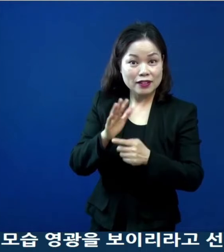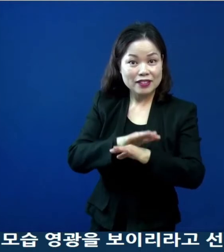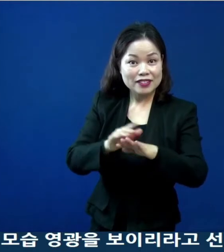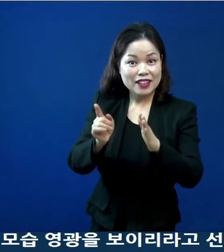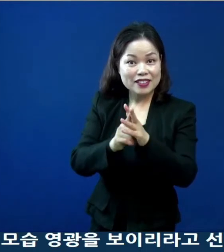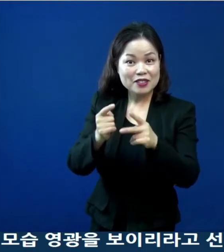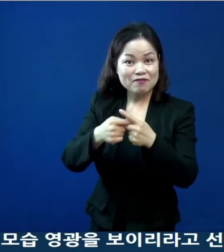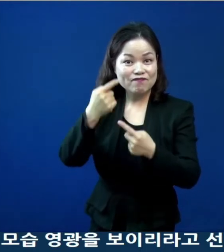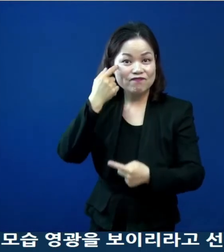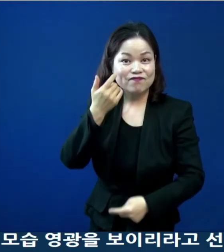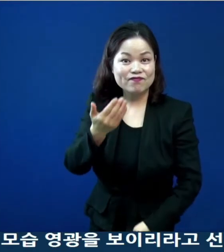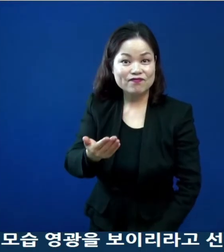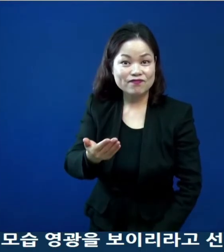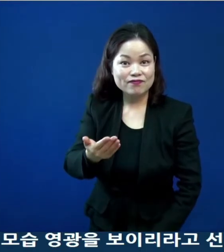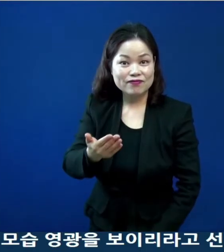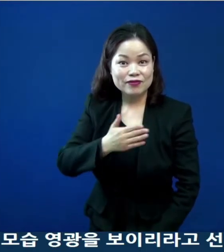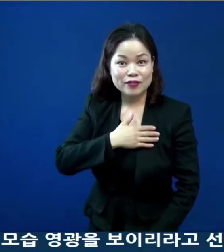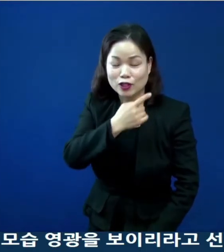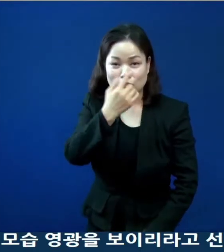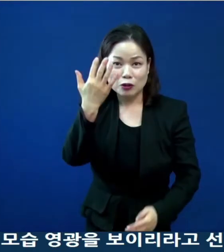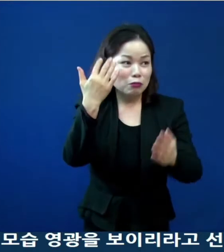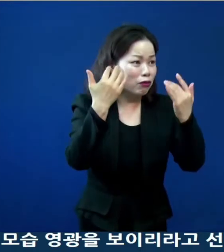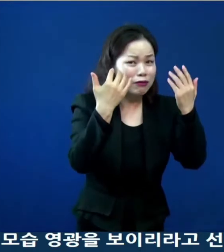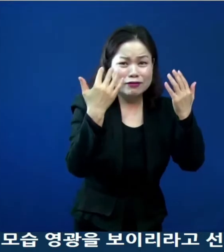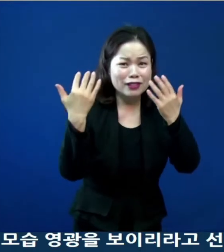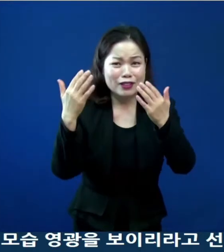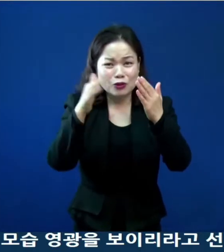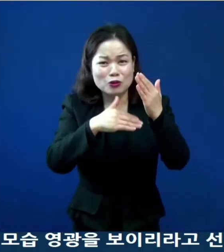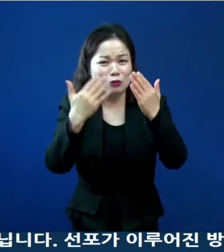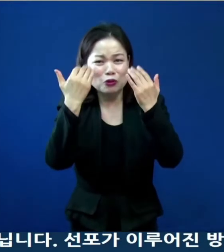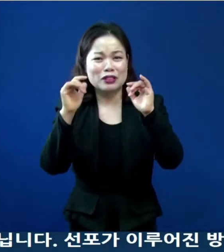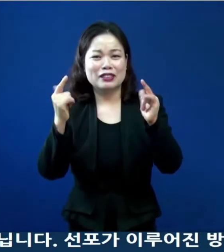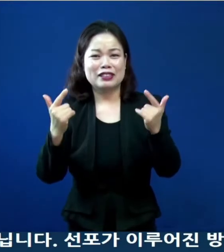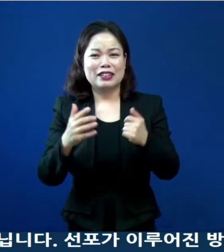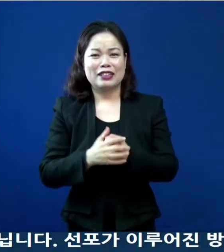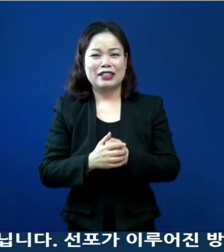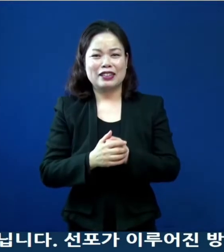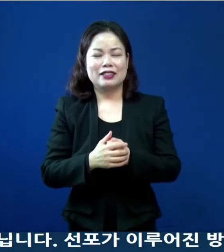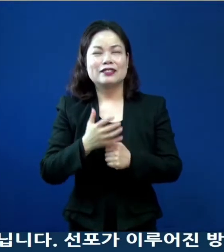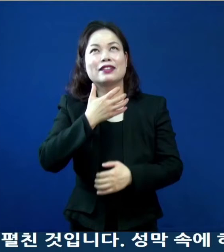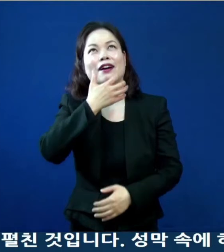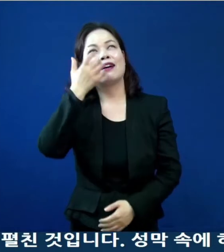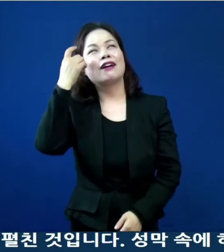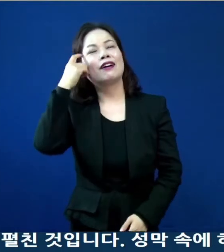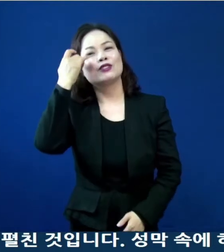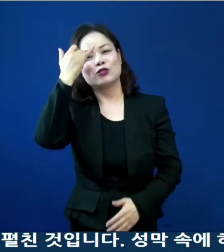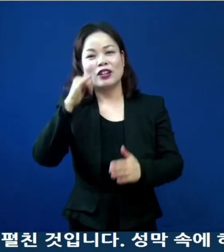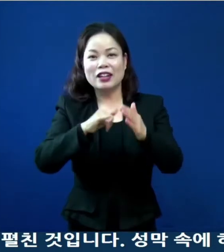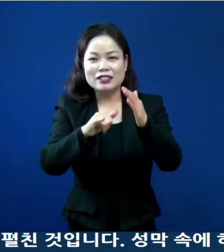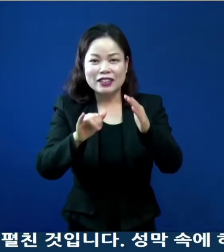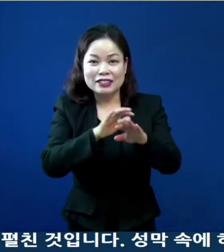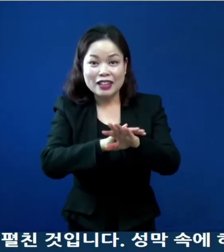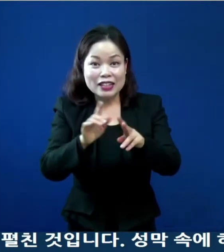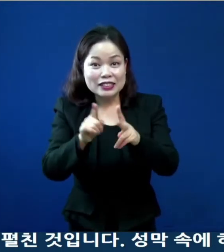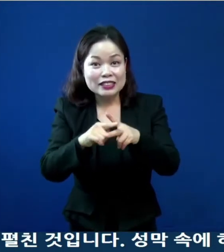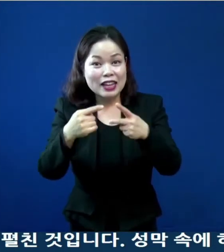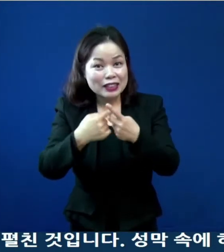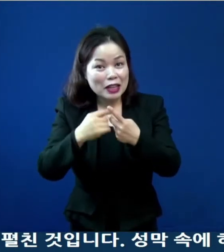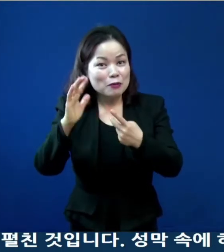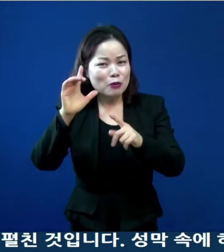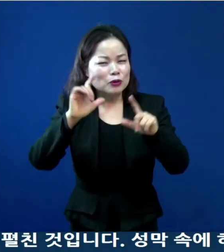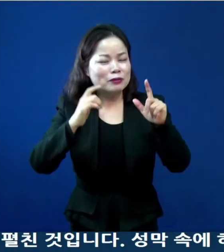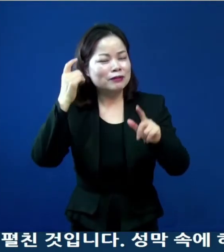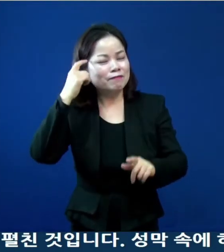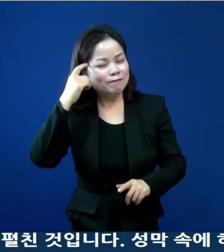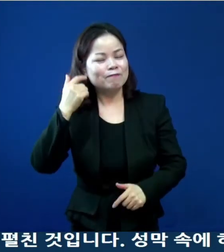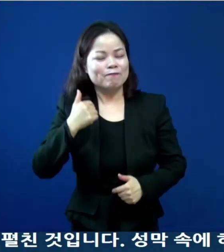되셨습니까? 제 눈에 여러분이 안 보이시는데 여러분의 제 상상 속에 있는 충현의 가족들이 잘 이해된 모습을 제가